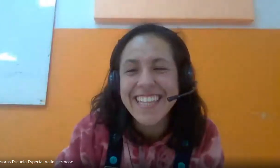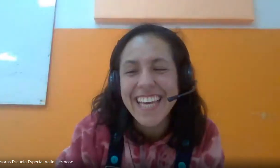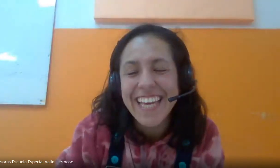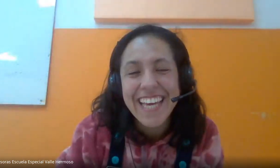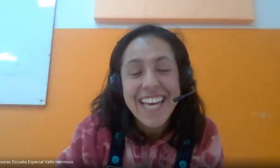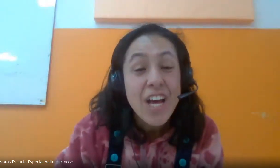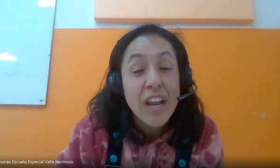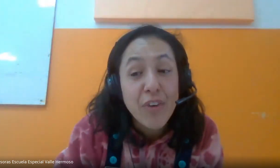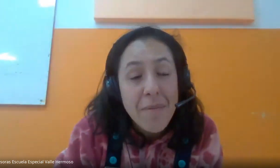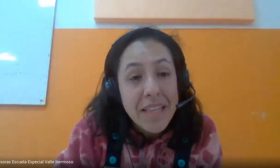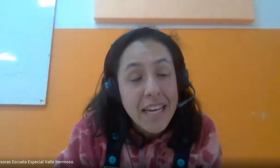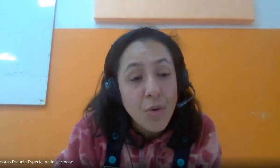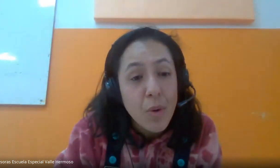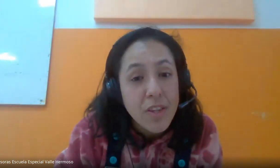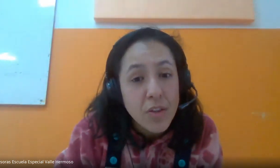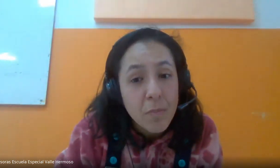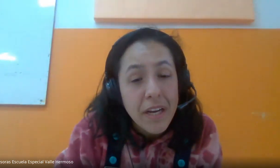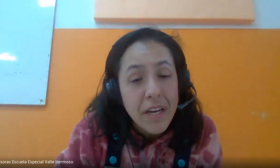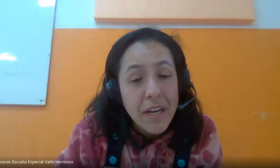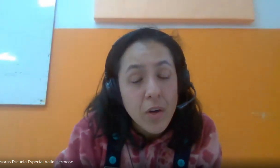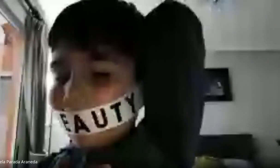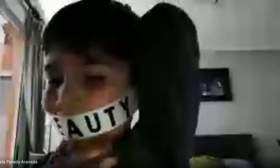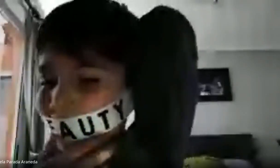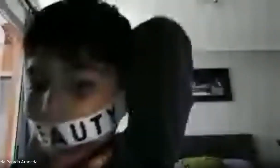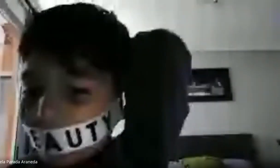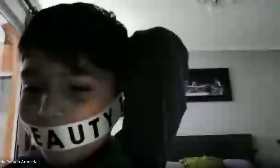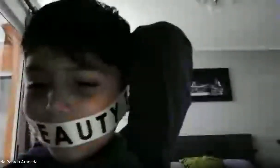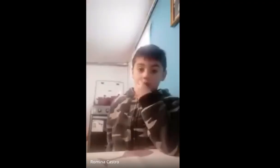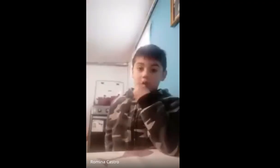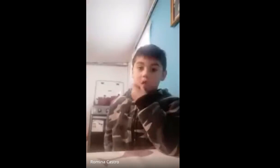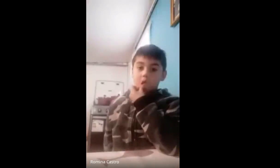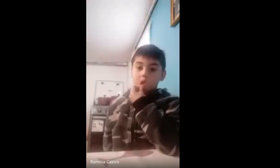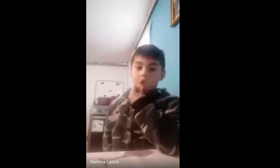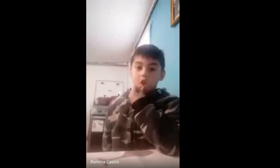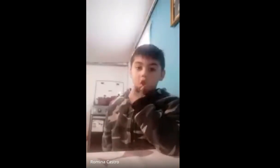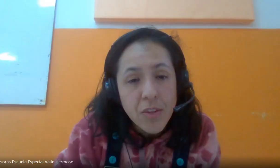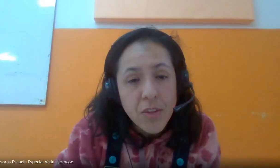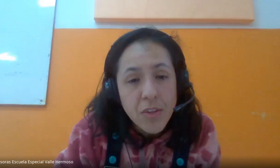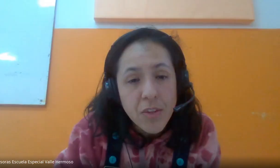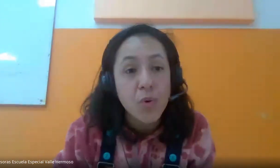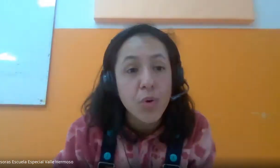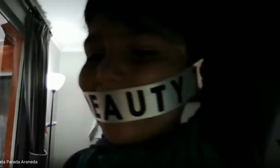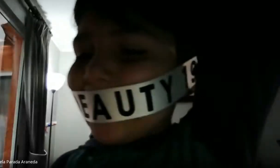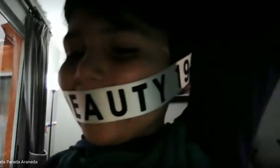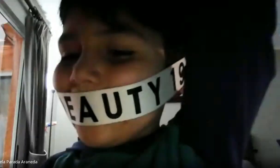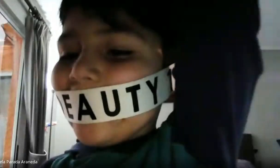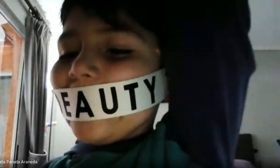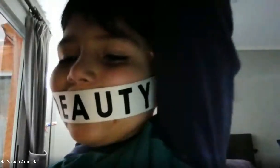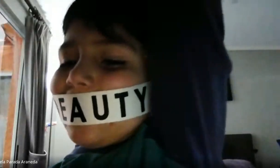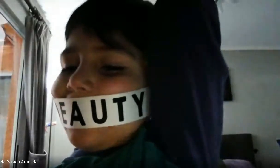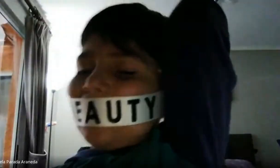¡Excelente! Les voy a mandar el cuento para los que todavía no lo han visto, para que puedan hacer el dibujo para la portada,